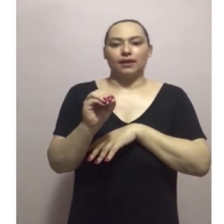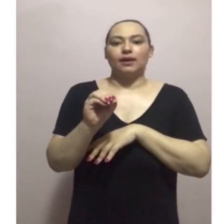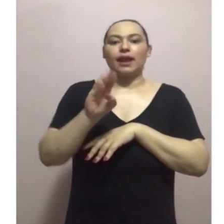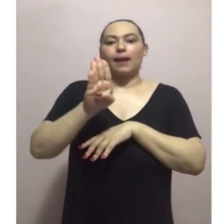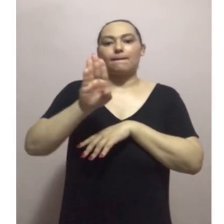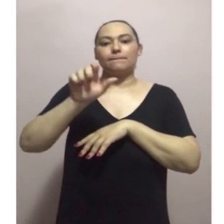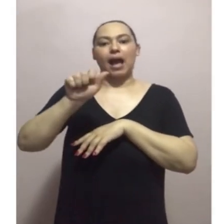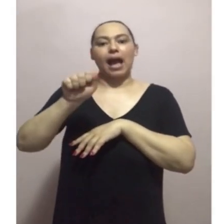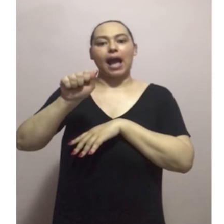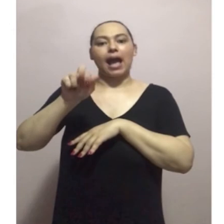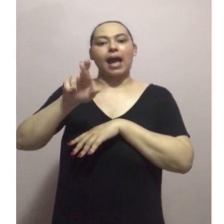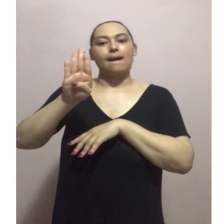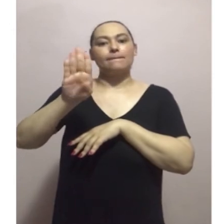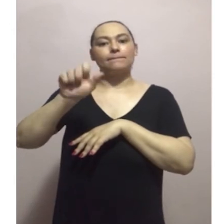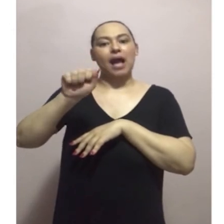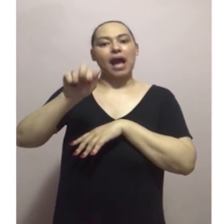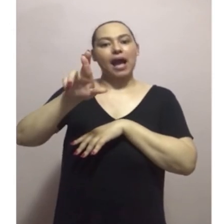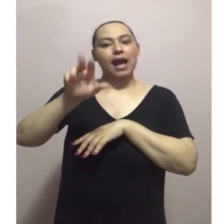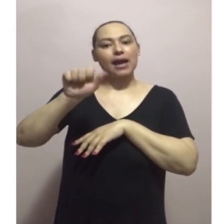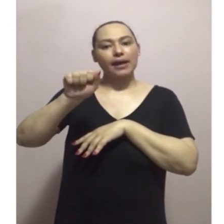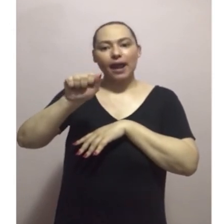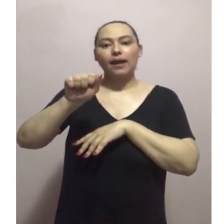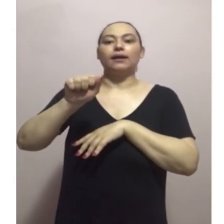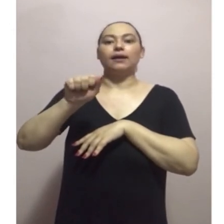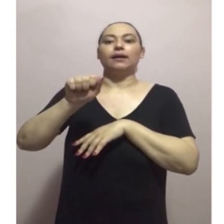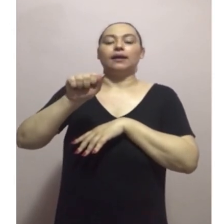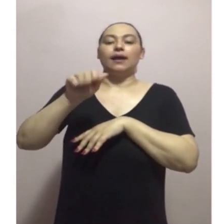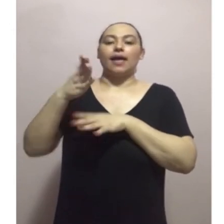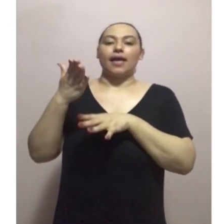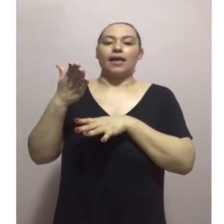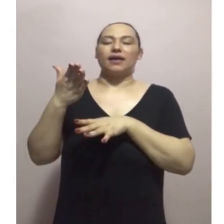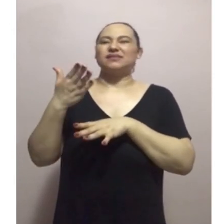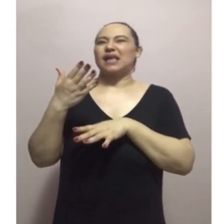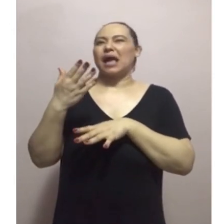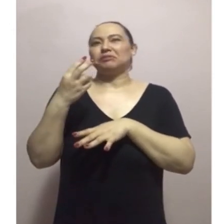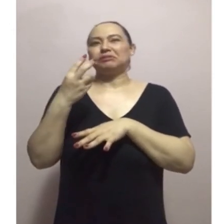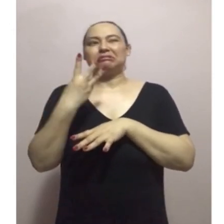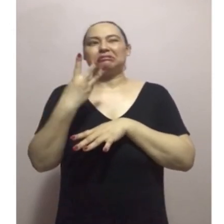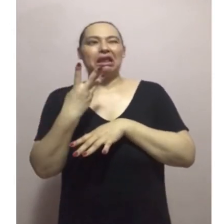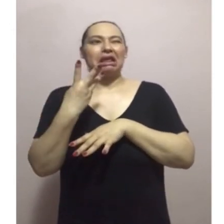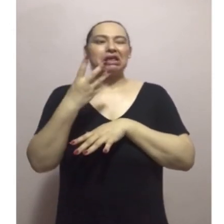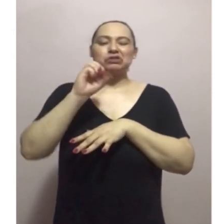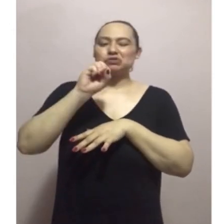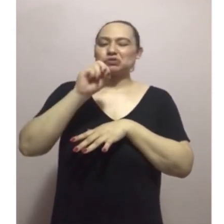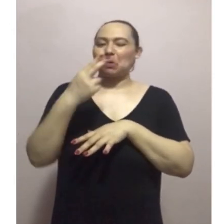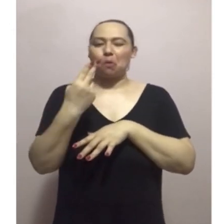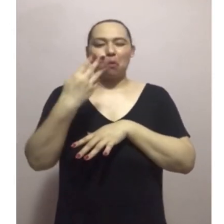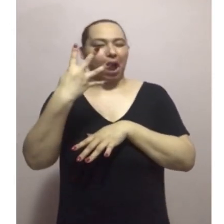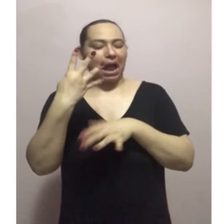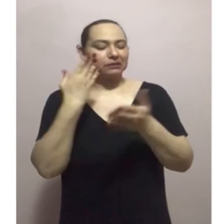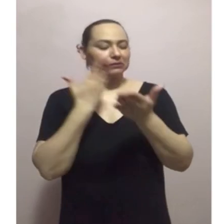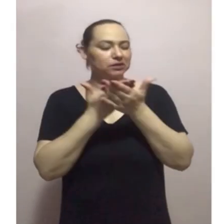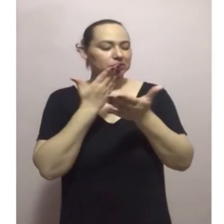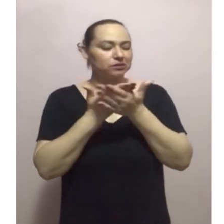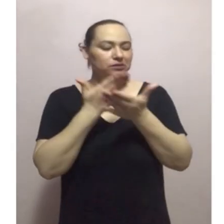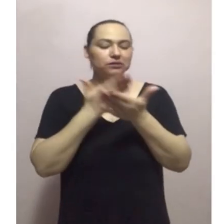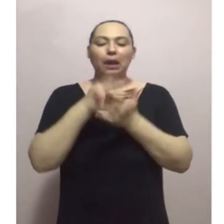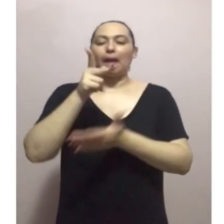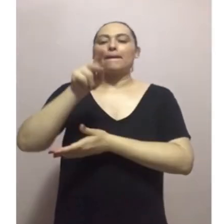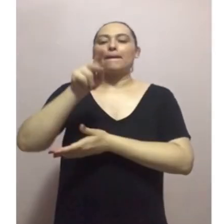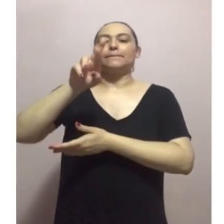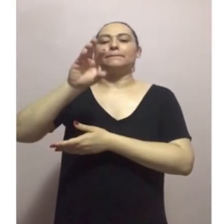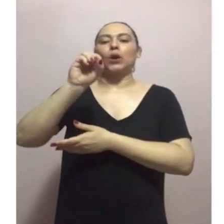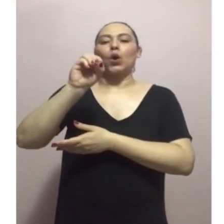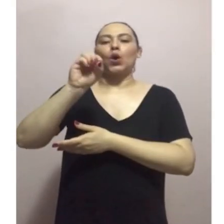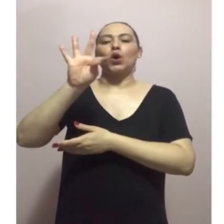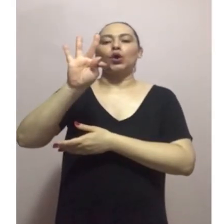a direção da Bárbara Paz, porque os protocolos por audiovisual saíram 3 ou 4, estudamos todos eles, a gente teve uma